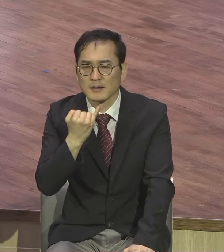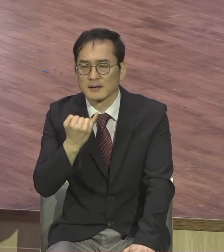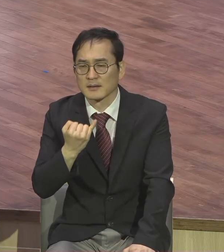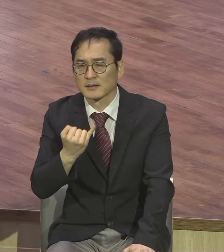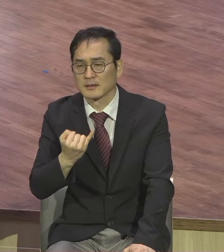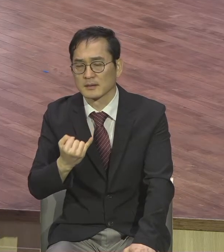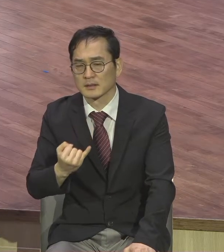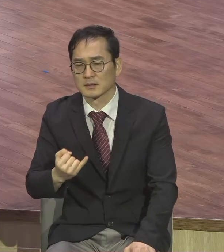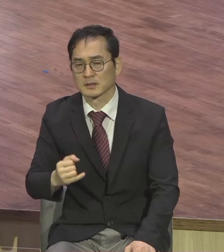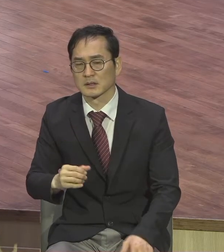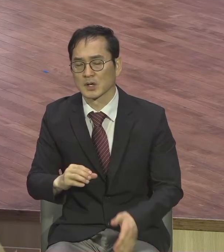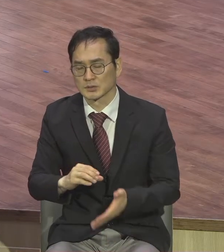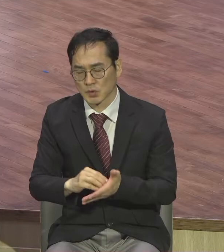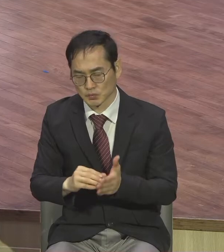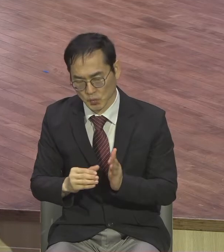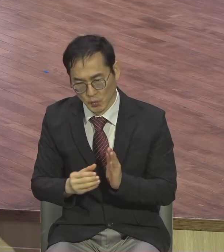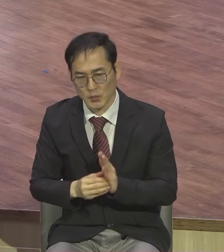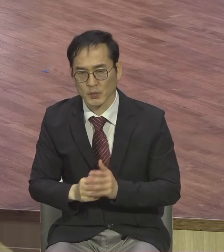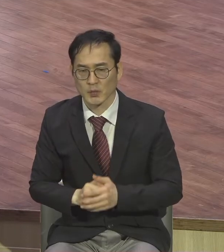왜